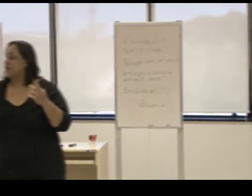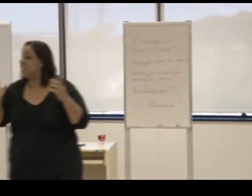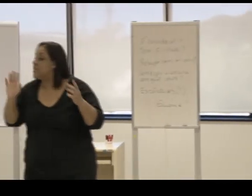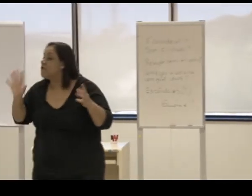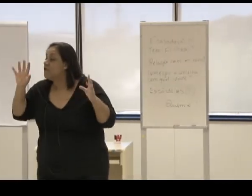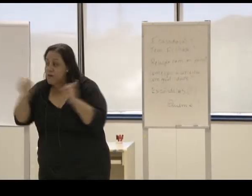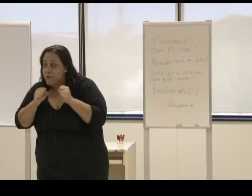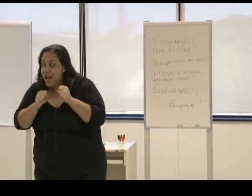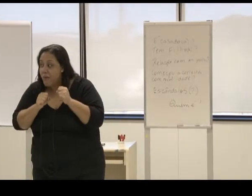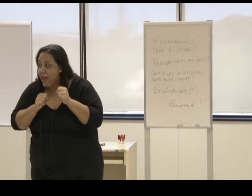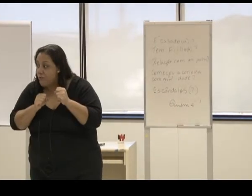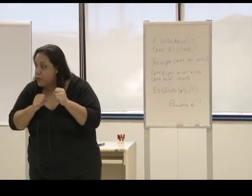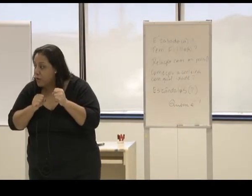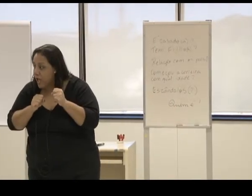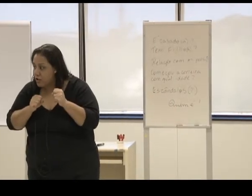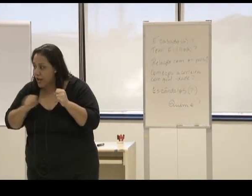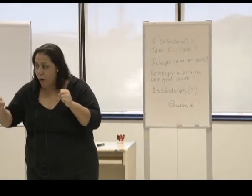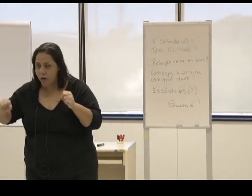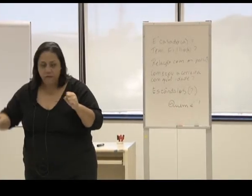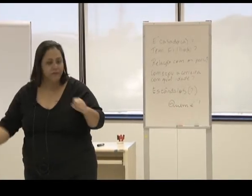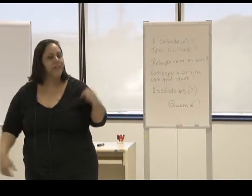Não, vamos dar a palavra em português. Calma.